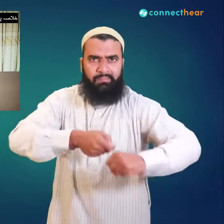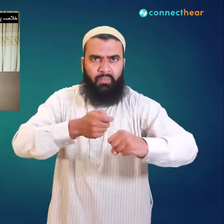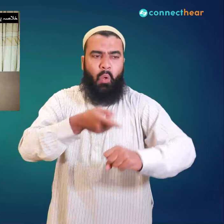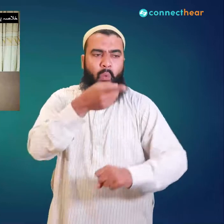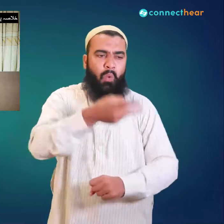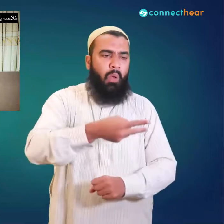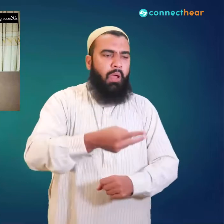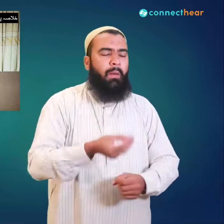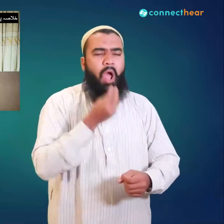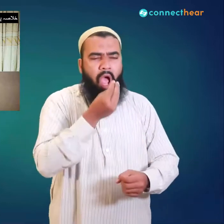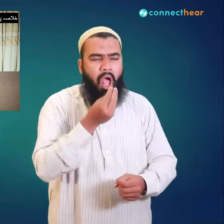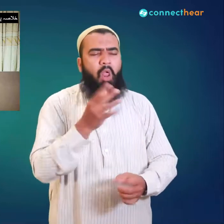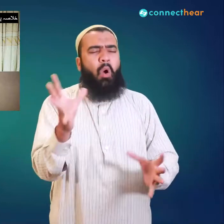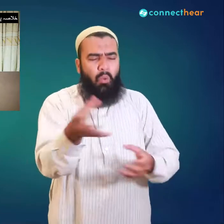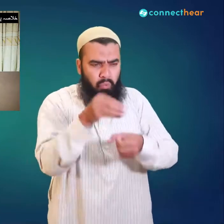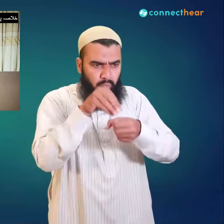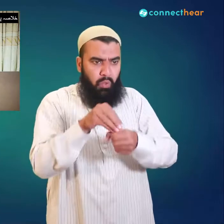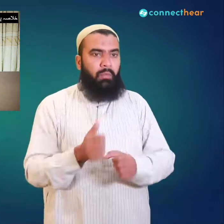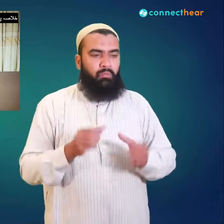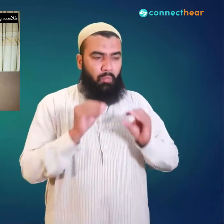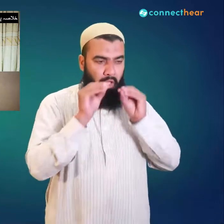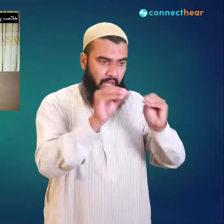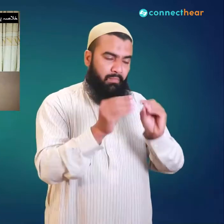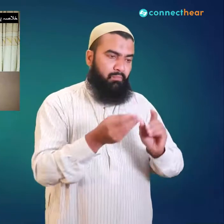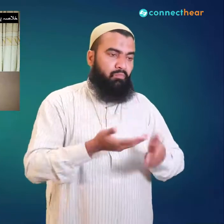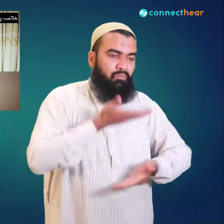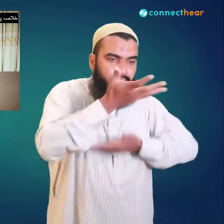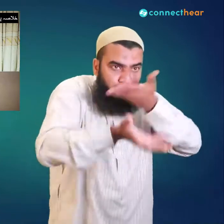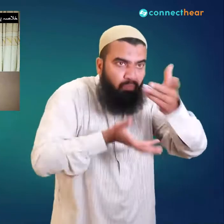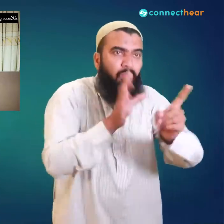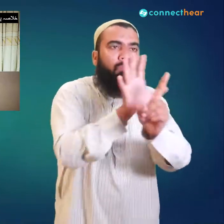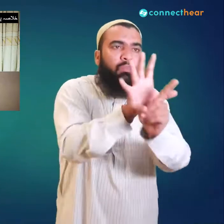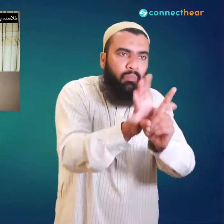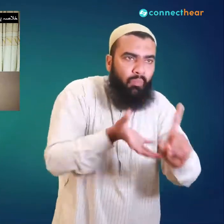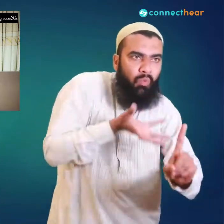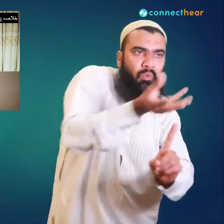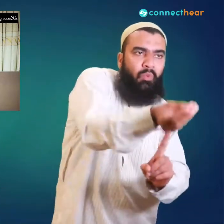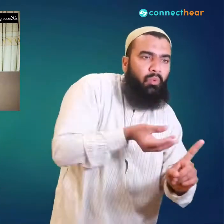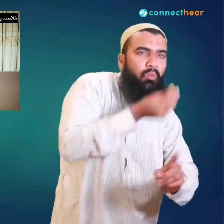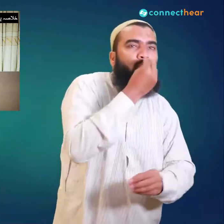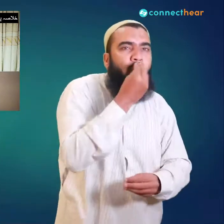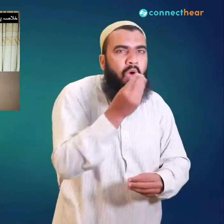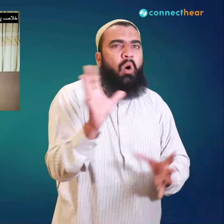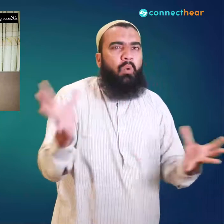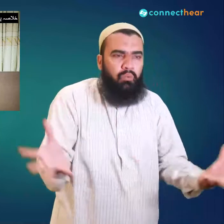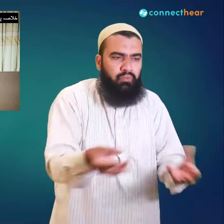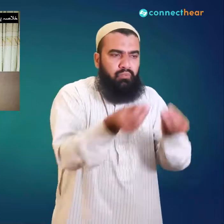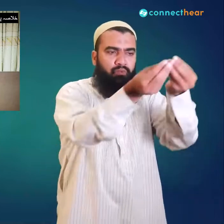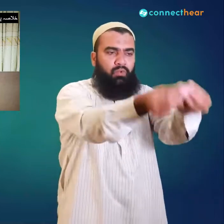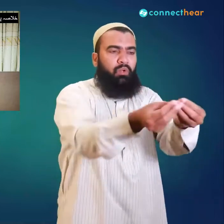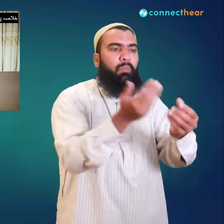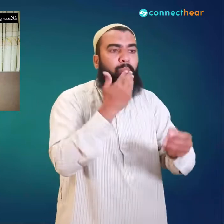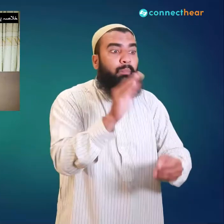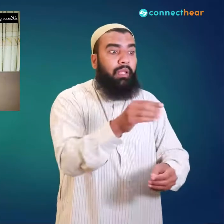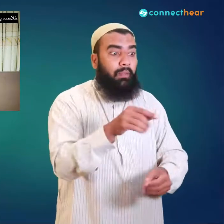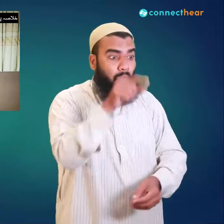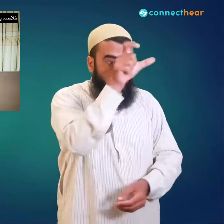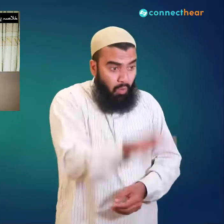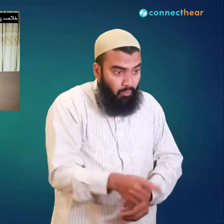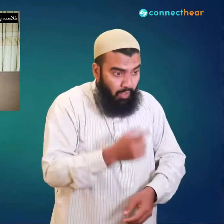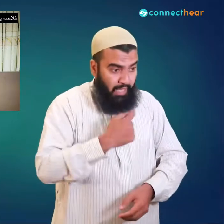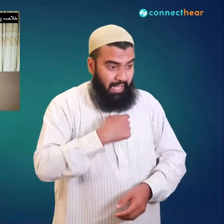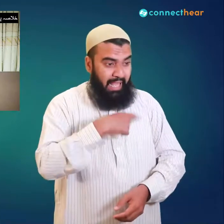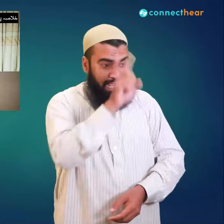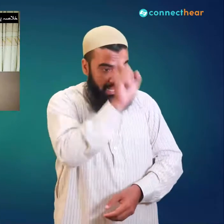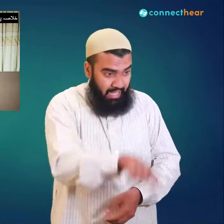اپنی جان کی حفاظت اور اپنے جسم کو اس کام کے لیے تیار کرنا، اس کے لیے ورزش کرنا، اس کے لیے غذاؤں